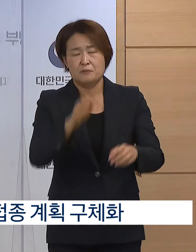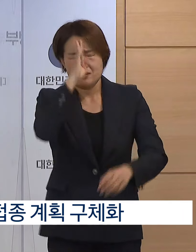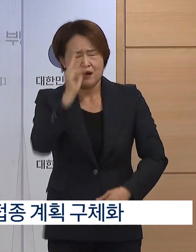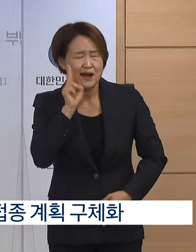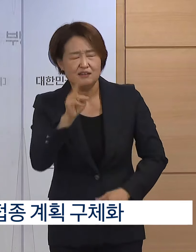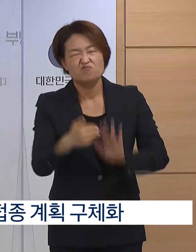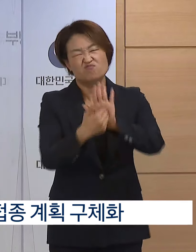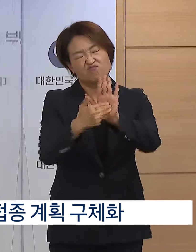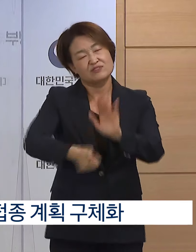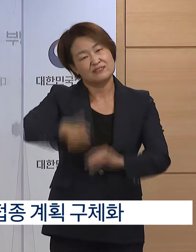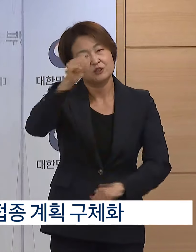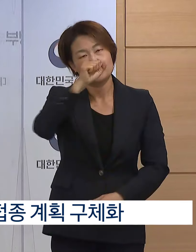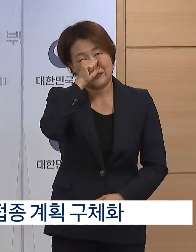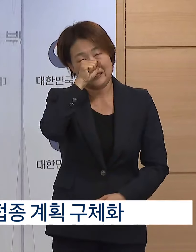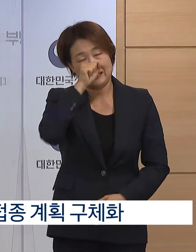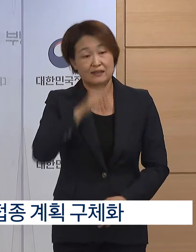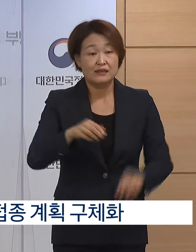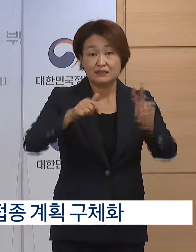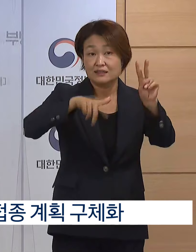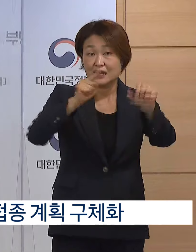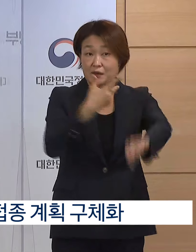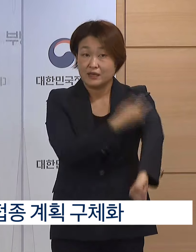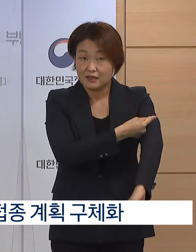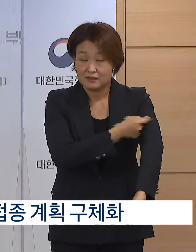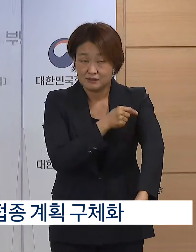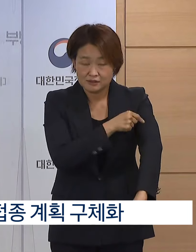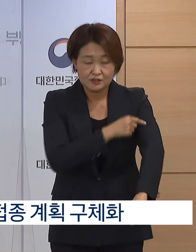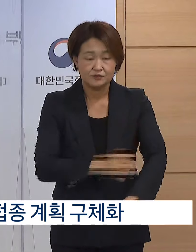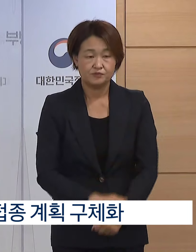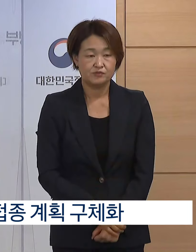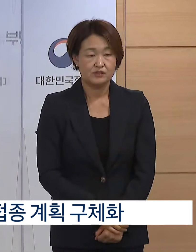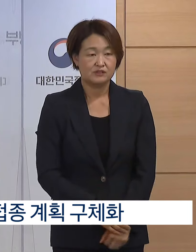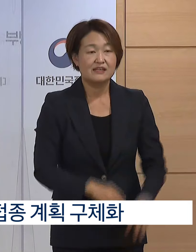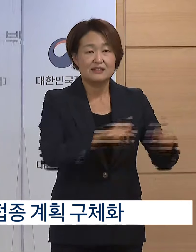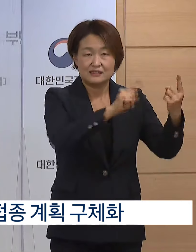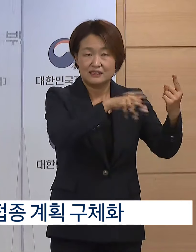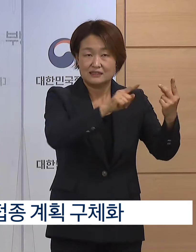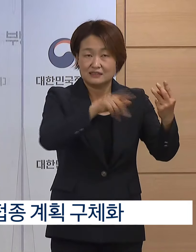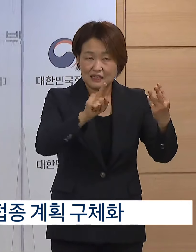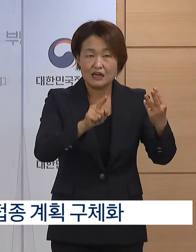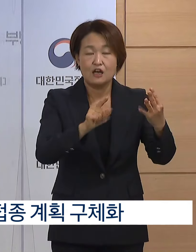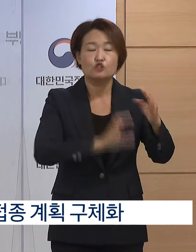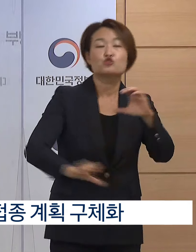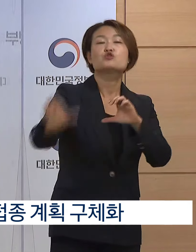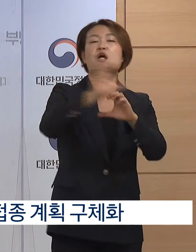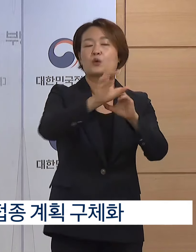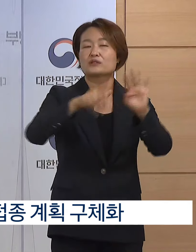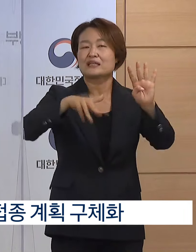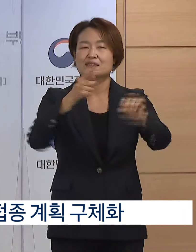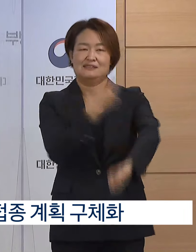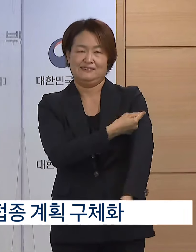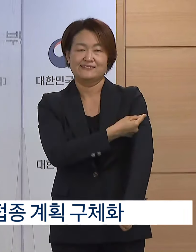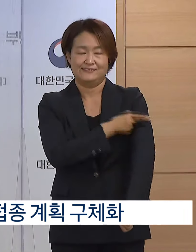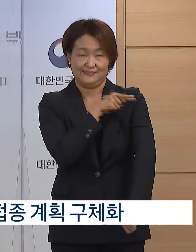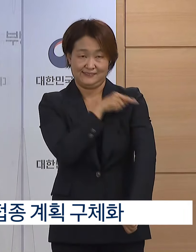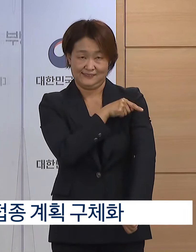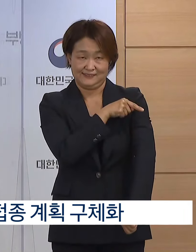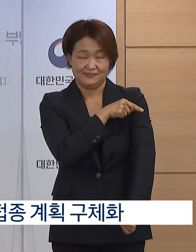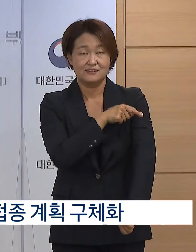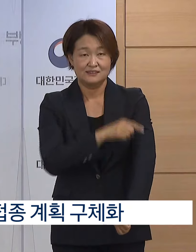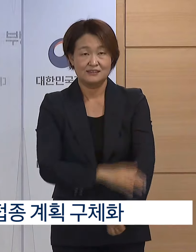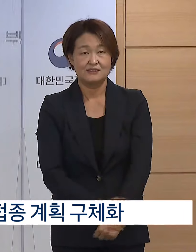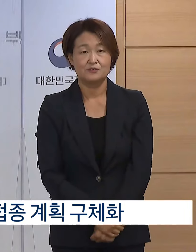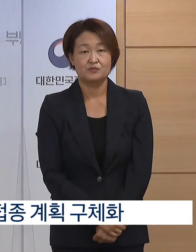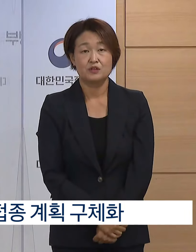당부드립니다. 또한 이가 백신은 기초접종 완료자에게 추가 접종으로 접종하게 되므로